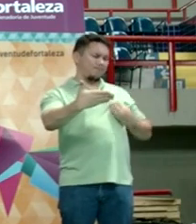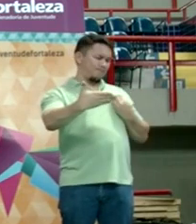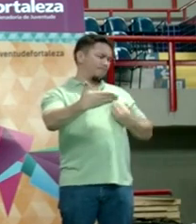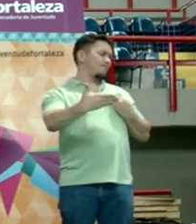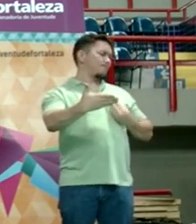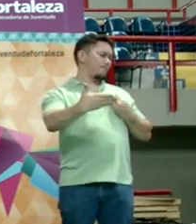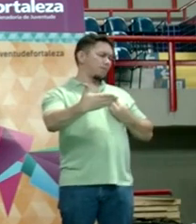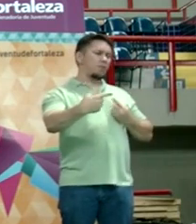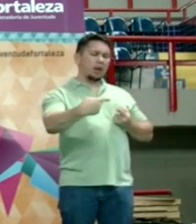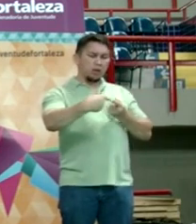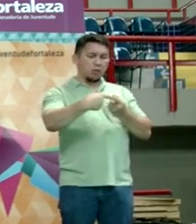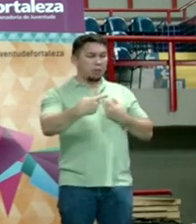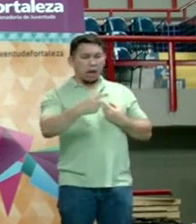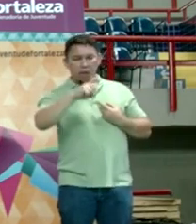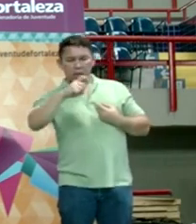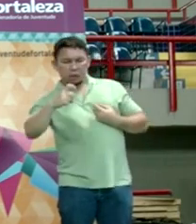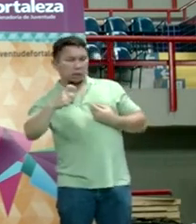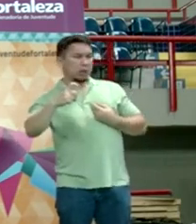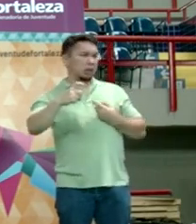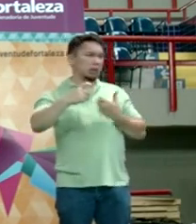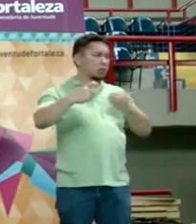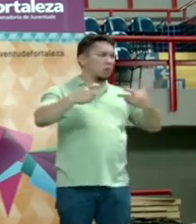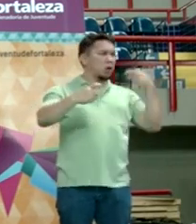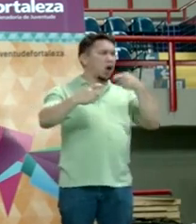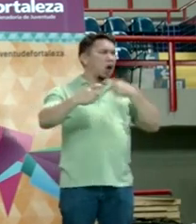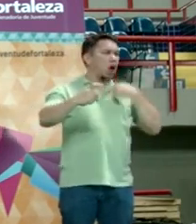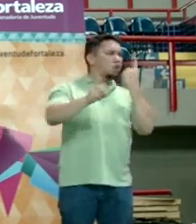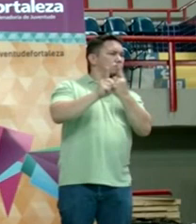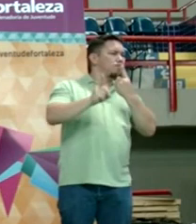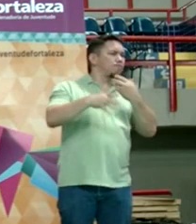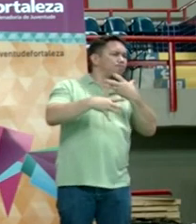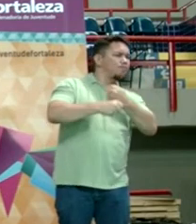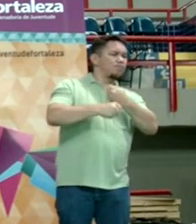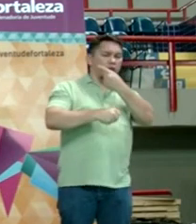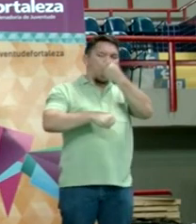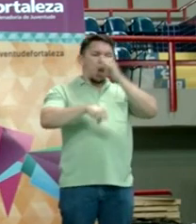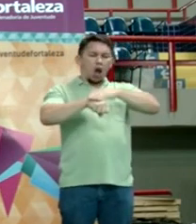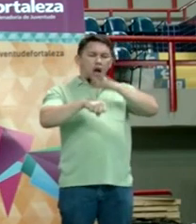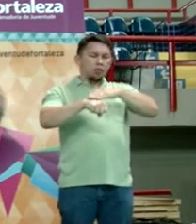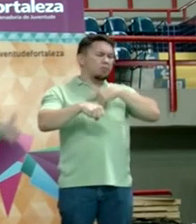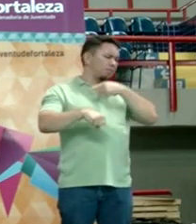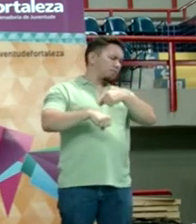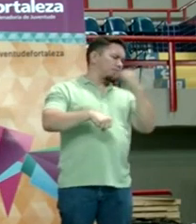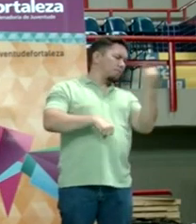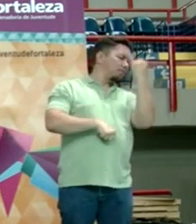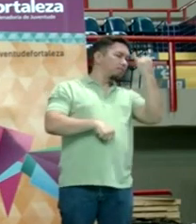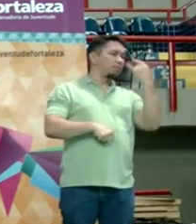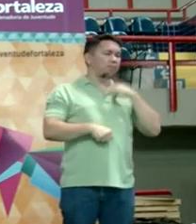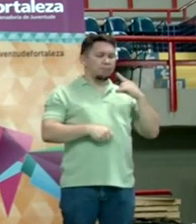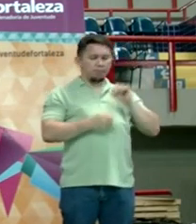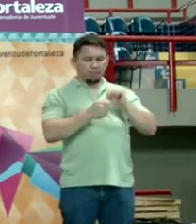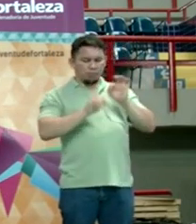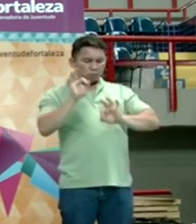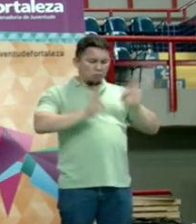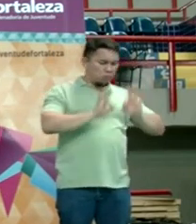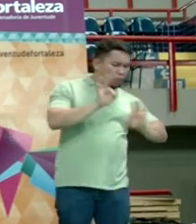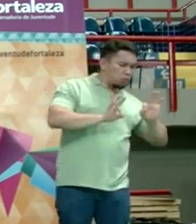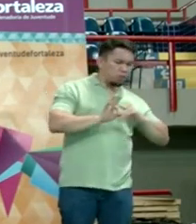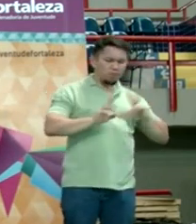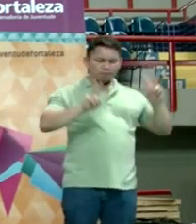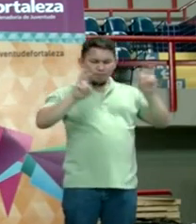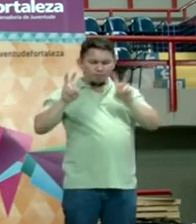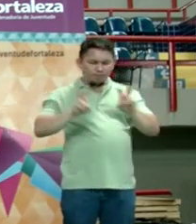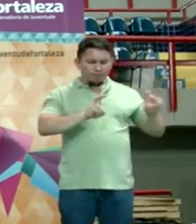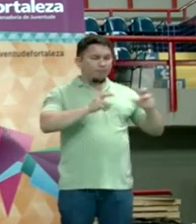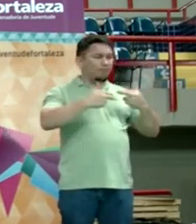prova de vocês. Então, é importantíssimo que a gente acabe trabalhando esses assuntos